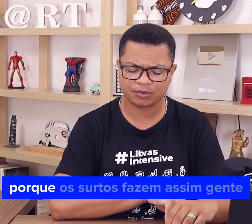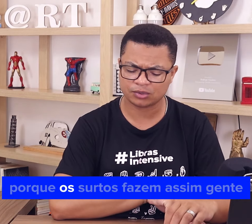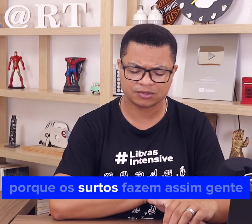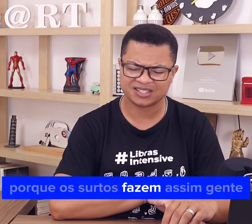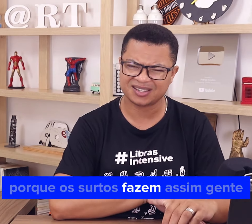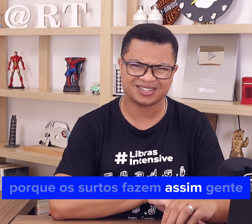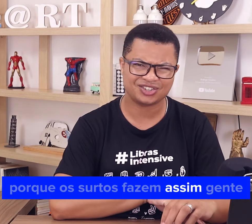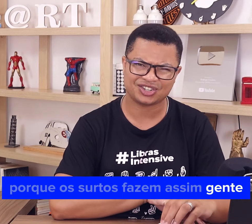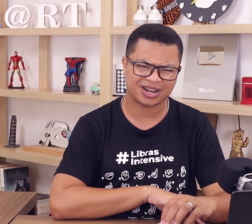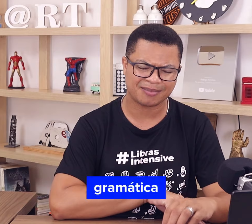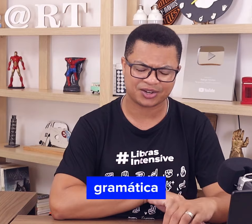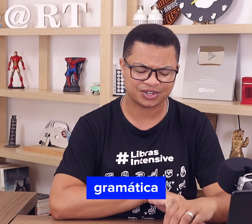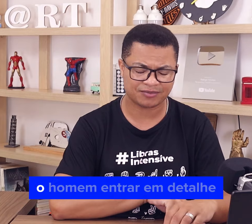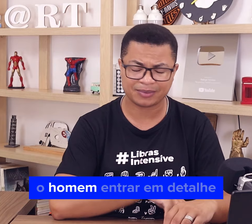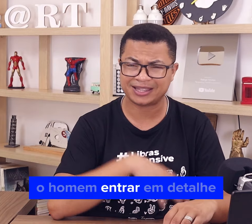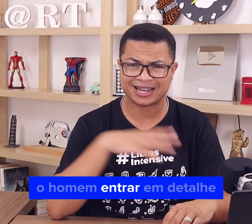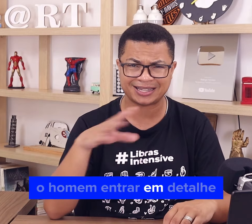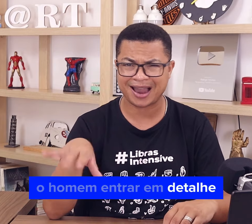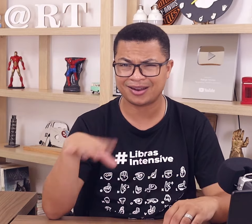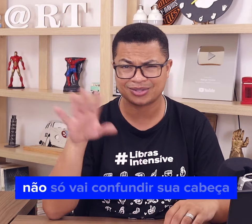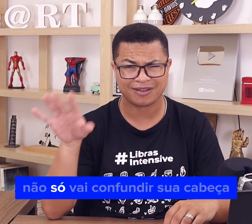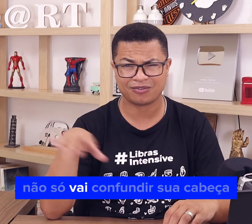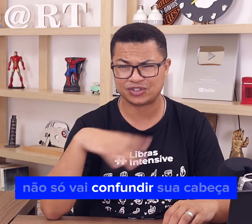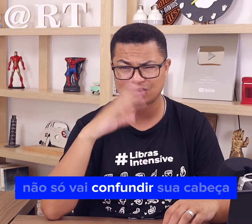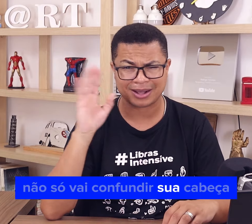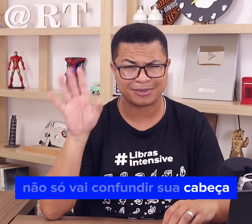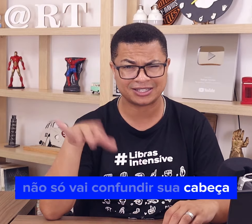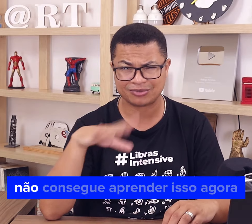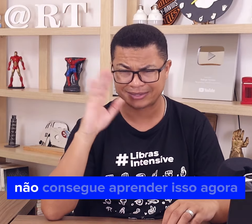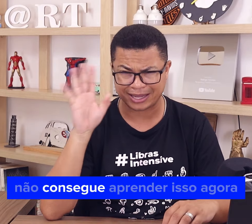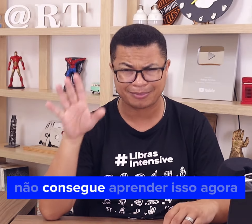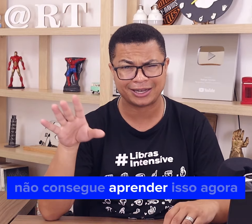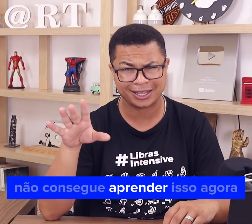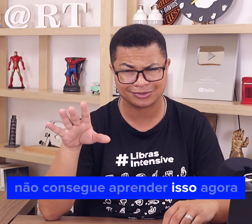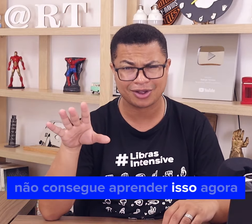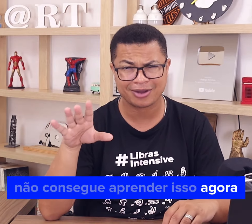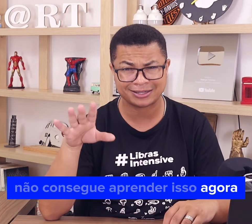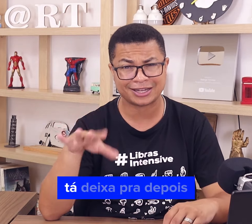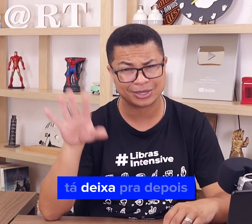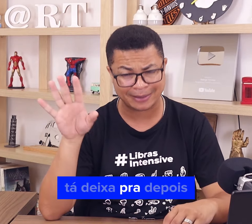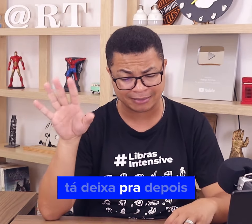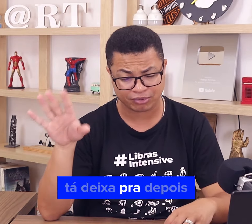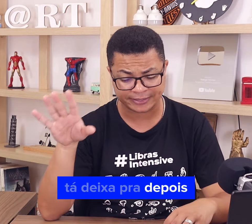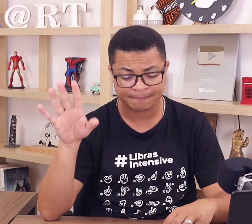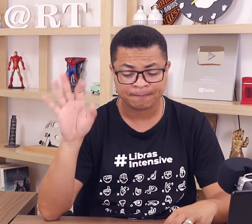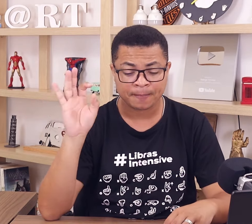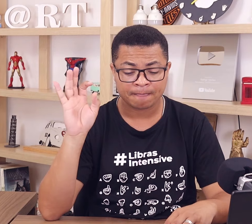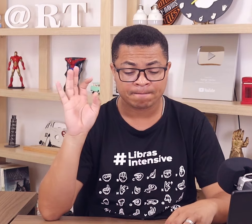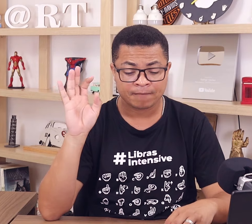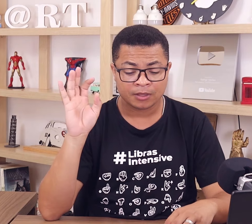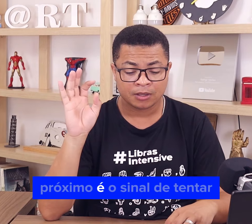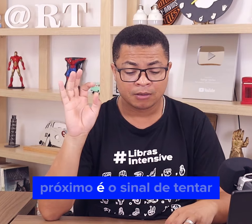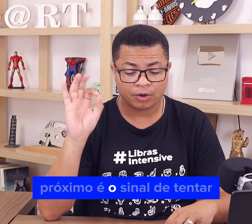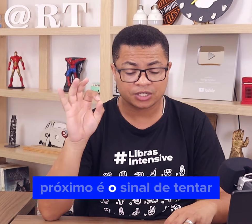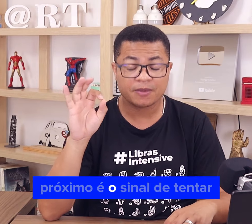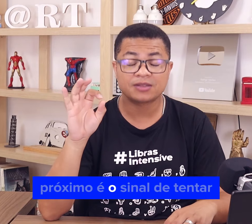Porque os estudos fazem assim, gente. Gramática. Não vai me entrar em detalhes. Nossa, vai confundir a sua cabeça. Você não consegue aprender isso agora, tá? Deixa pra depois. Próximo é o